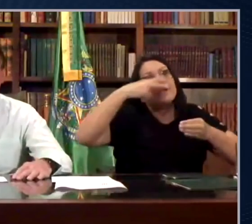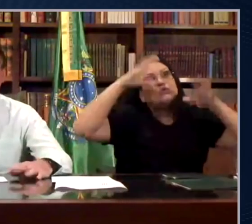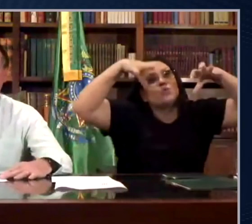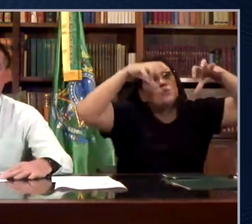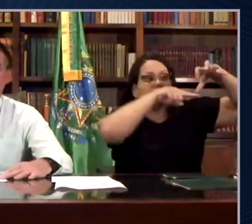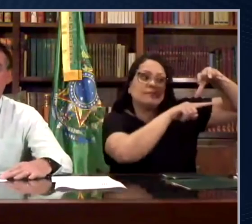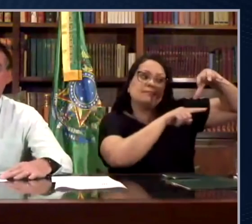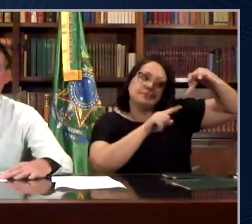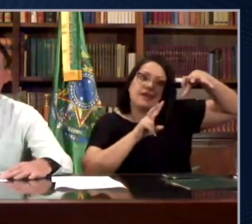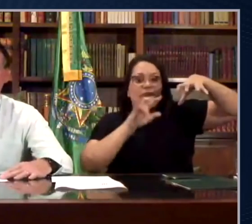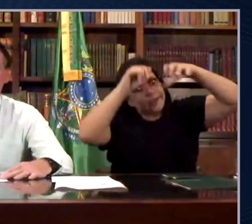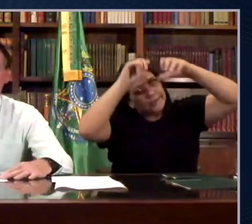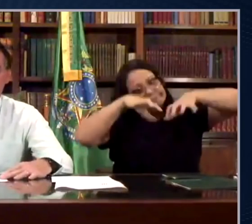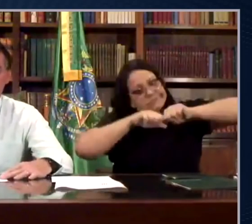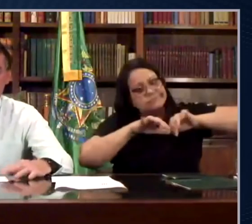realidade. Augusto.